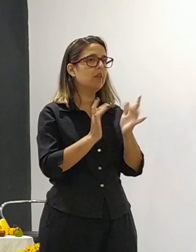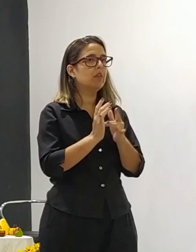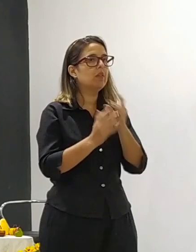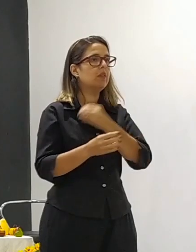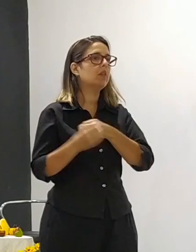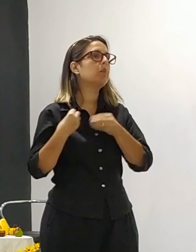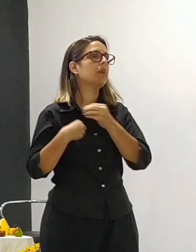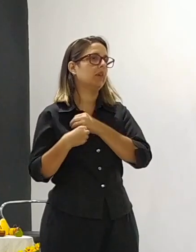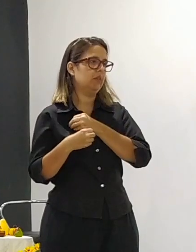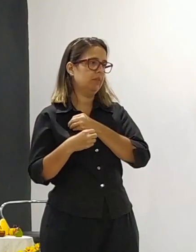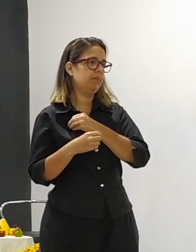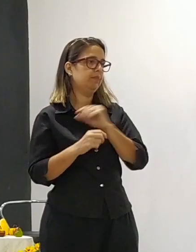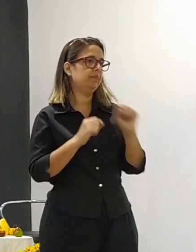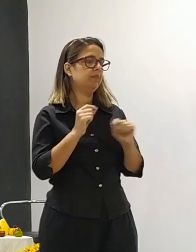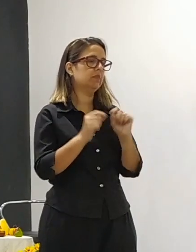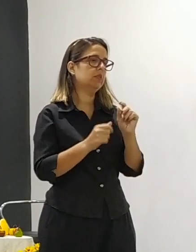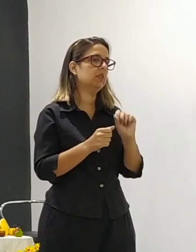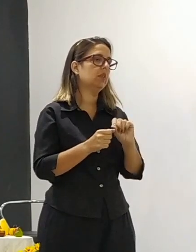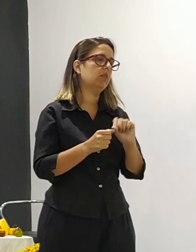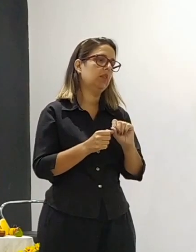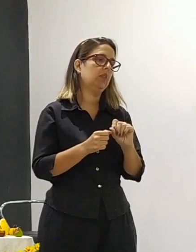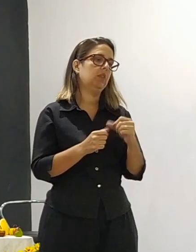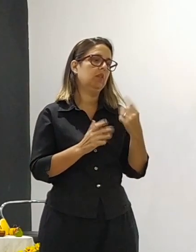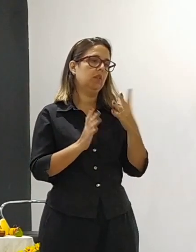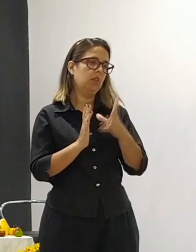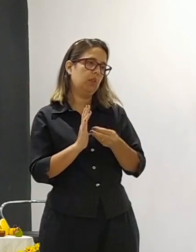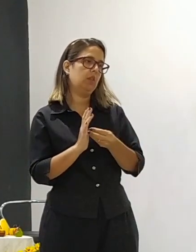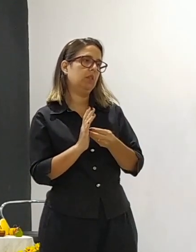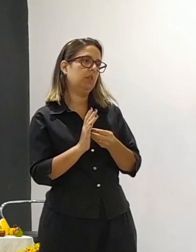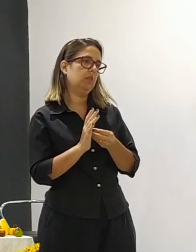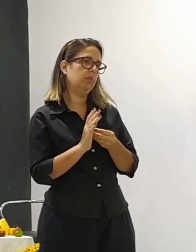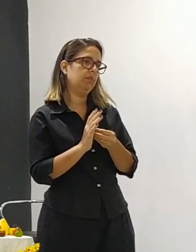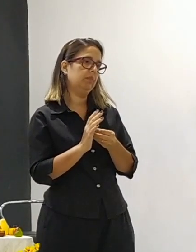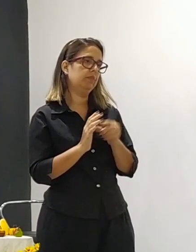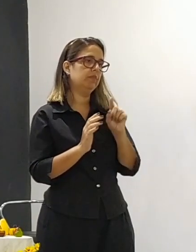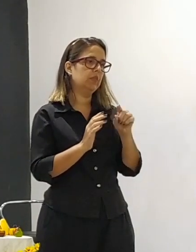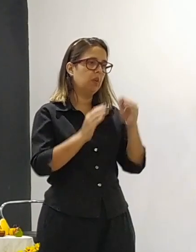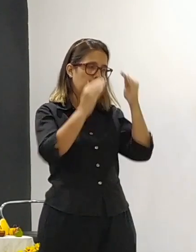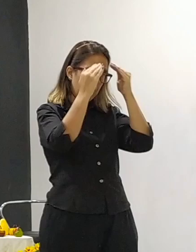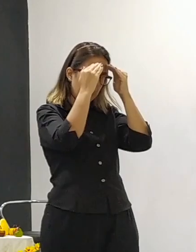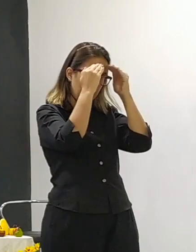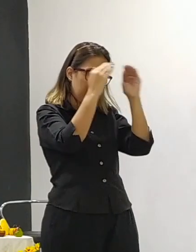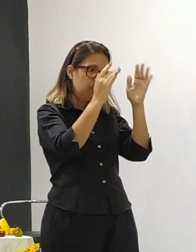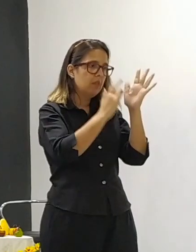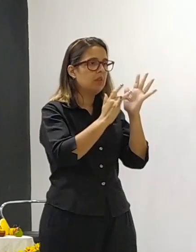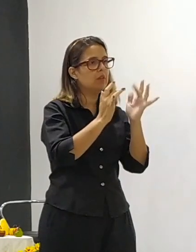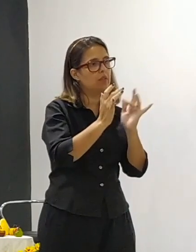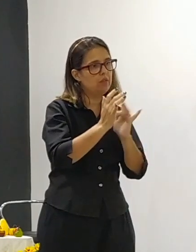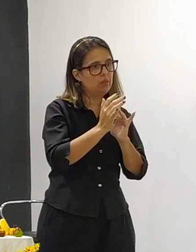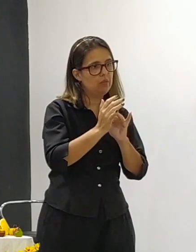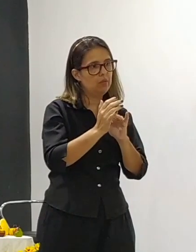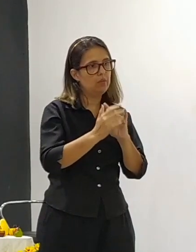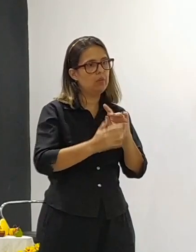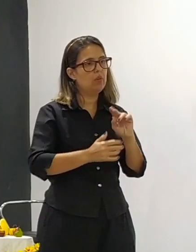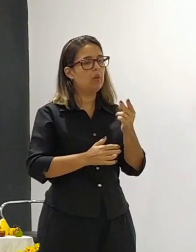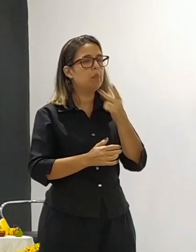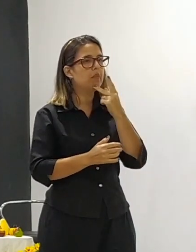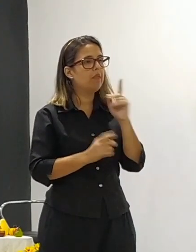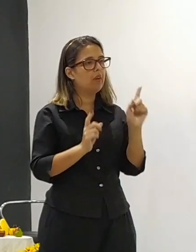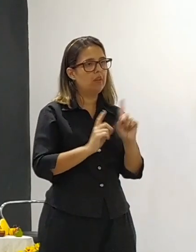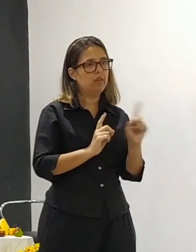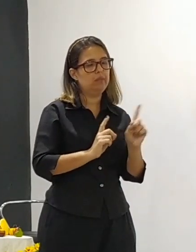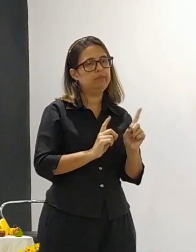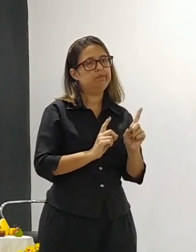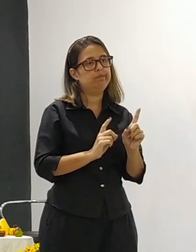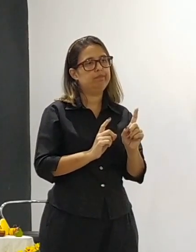Né? O que você está fazendo aqui na igreja? Você está aqui para obedecer o Senhor Jesus ou para dizer não para Ele? Se você está aqui para dizer